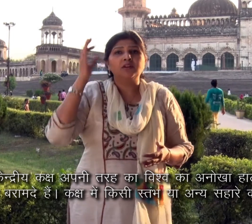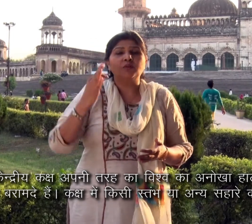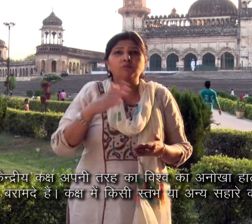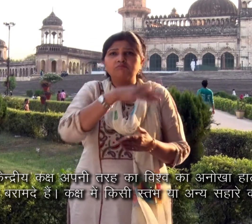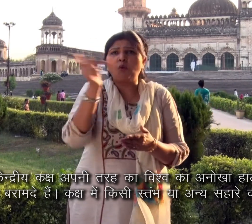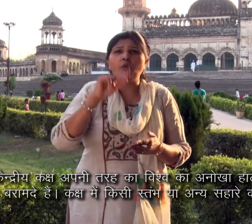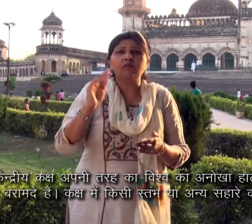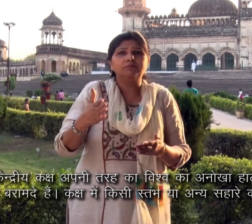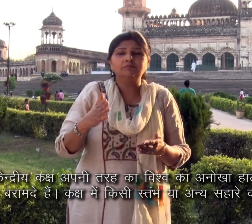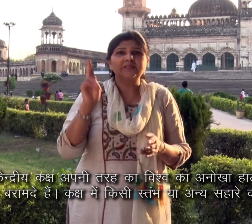हैं।